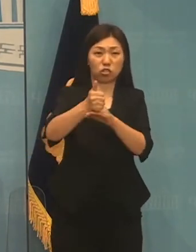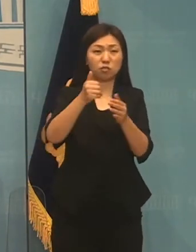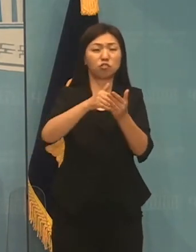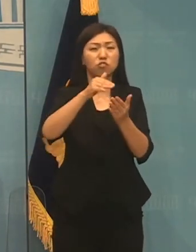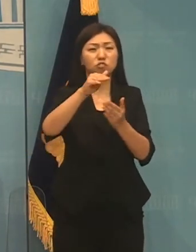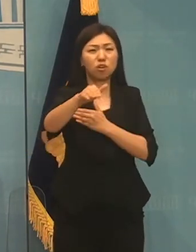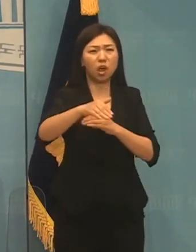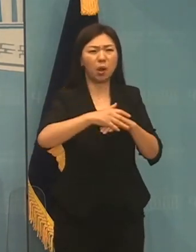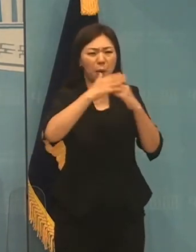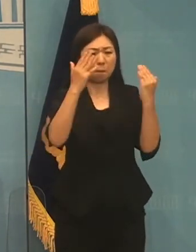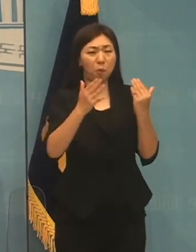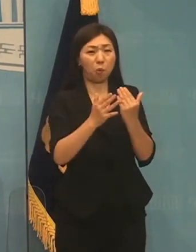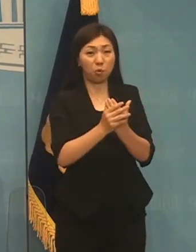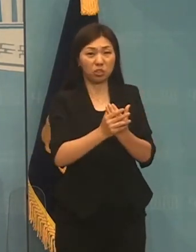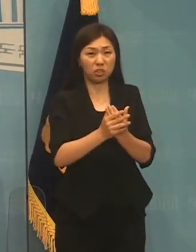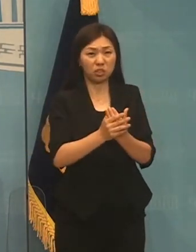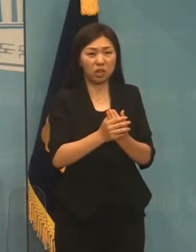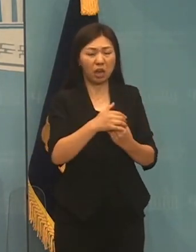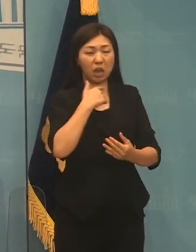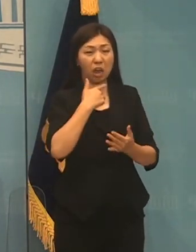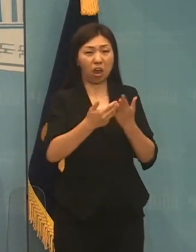그의 모든 스펙을 기다려